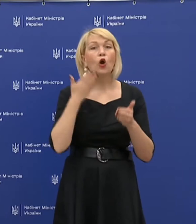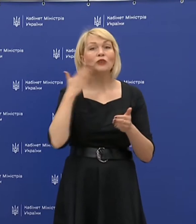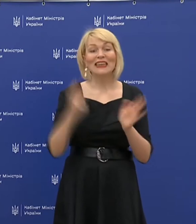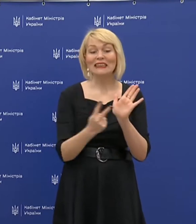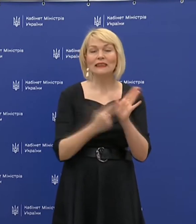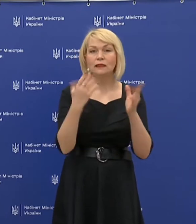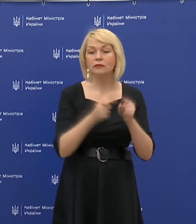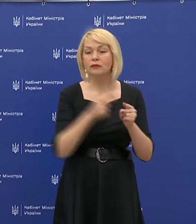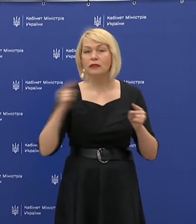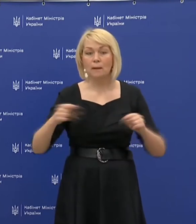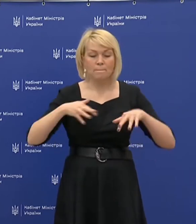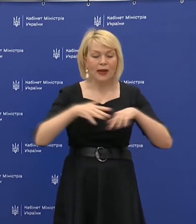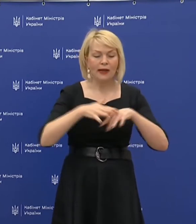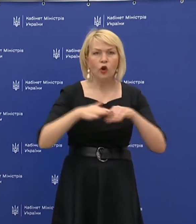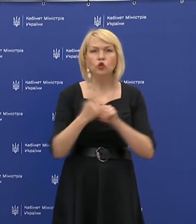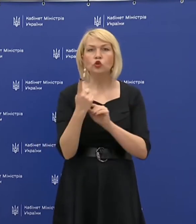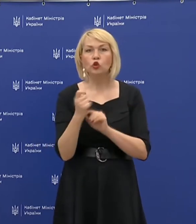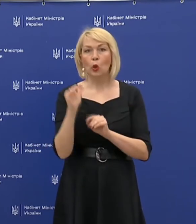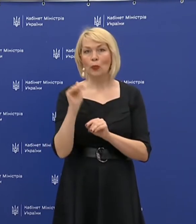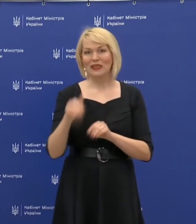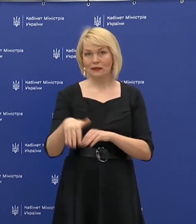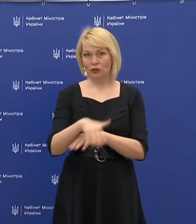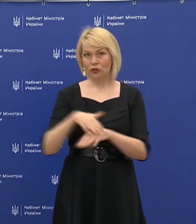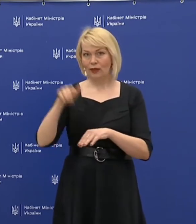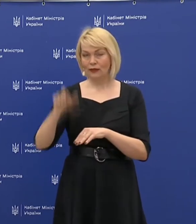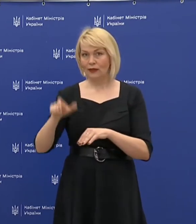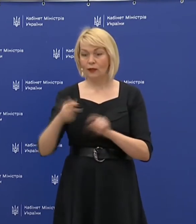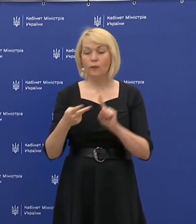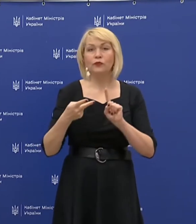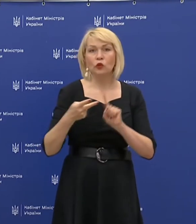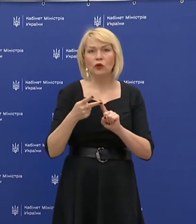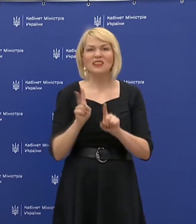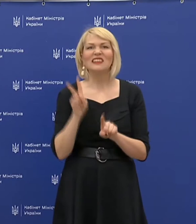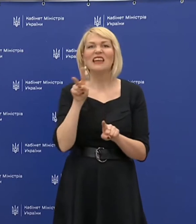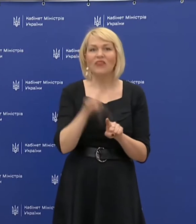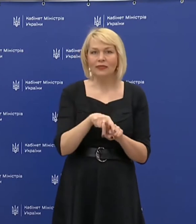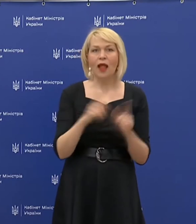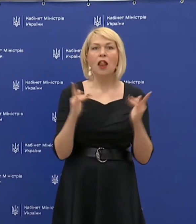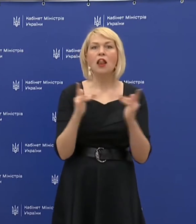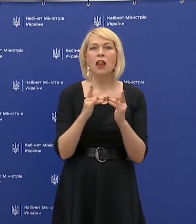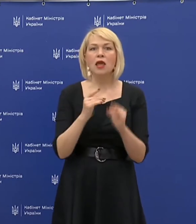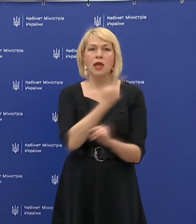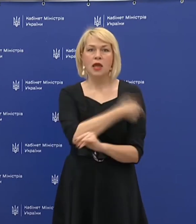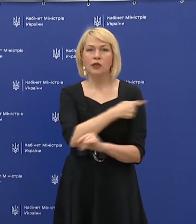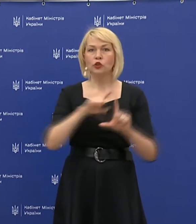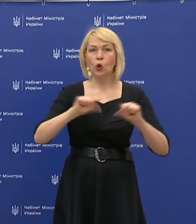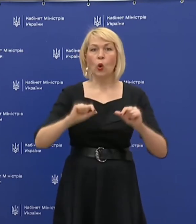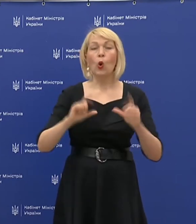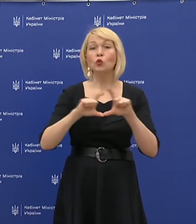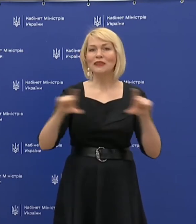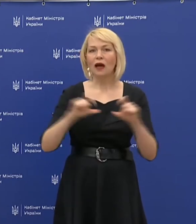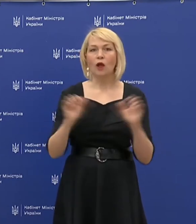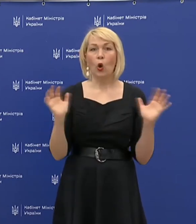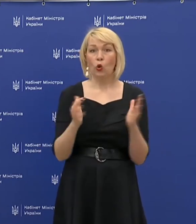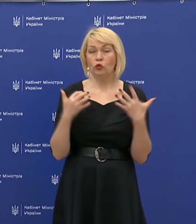в перерахунку на 100 тисяч населення. Другий – це завантаженість ліжок, це у закладах охорони